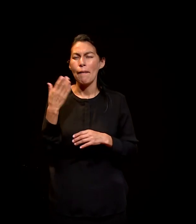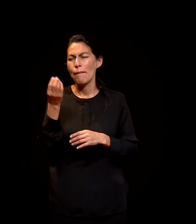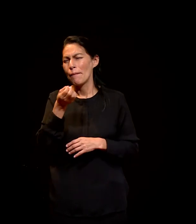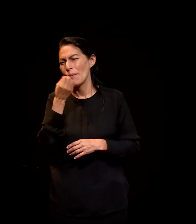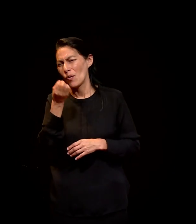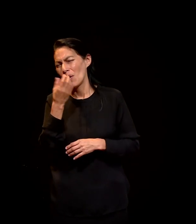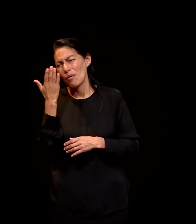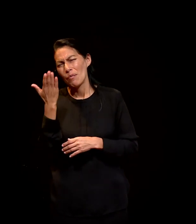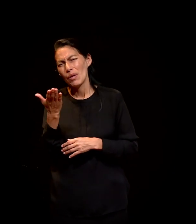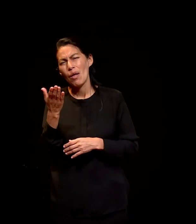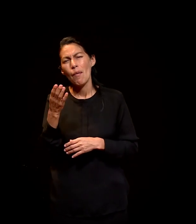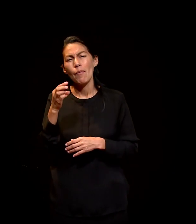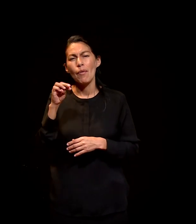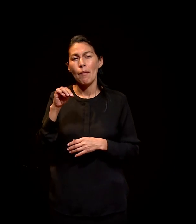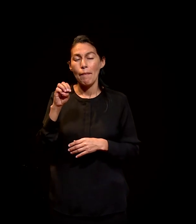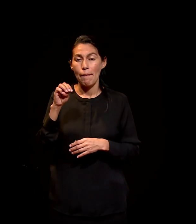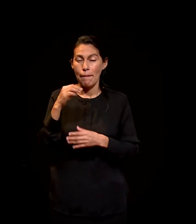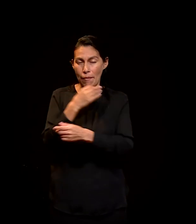vamos